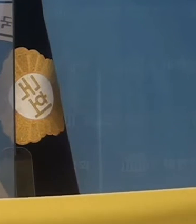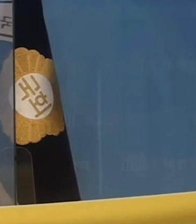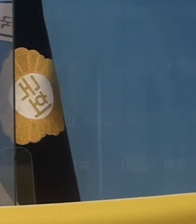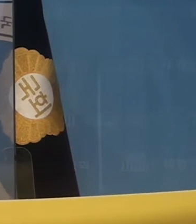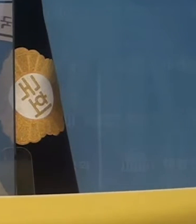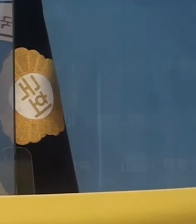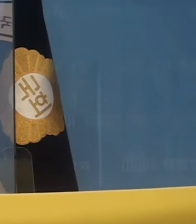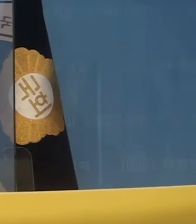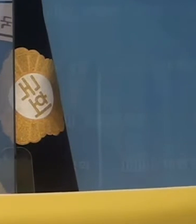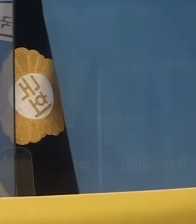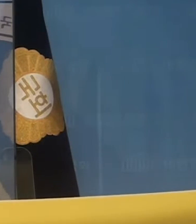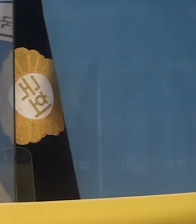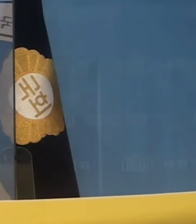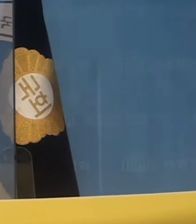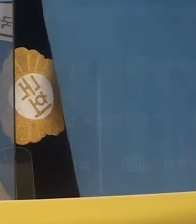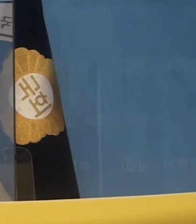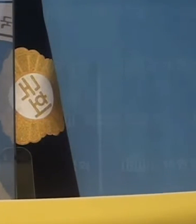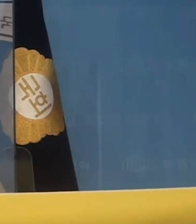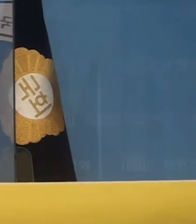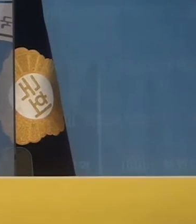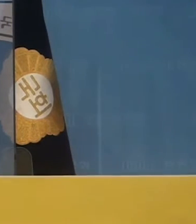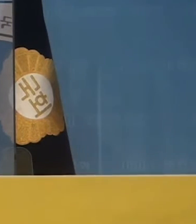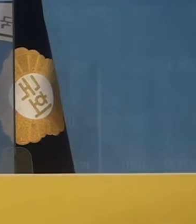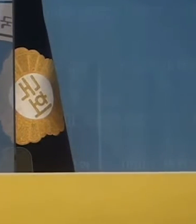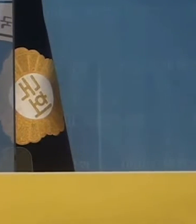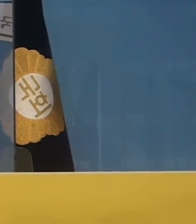이상에 나올 수도 있어. 몇 시야?